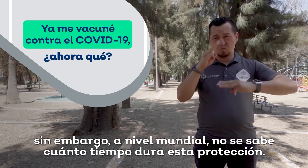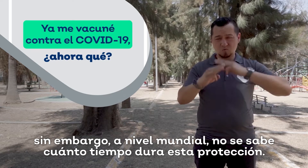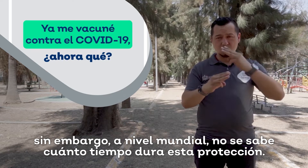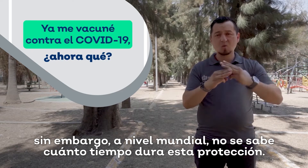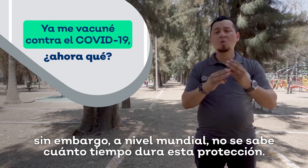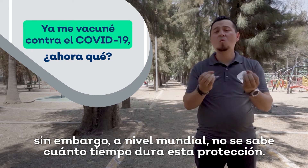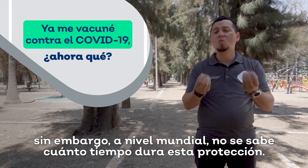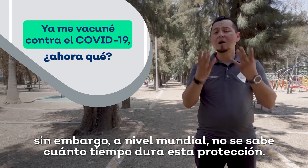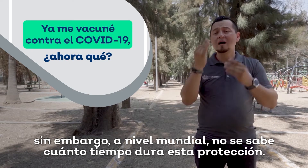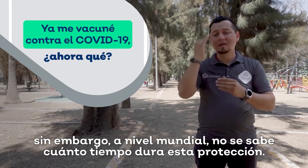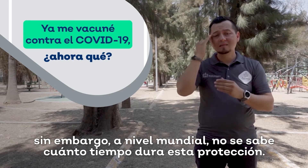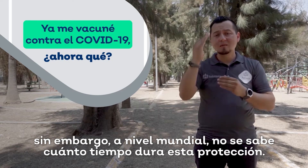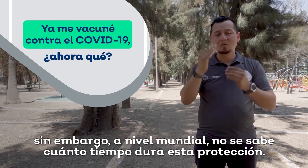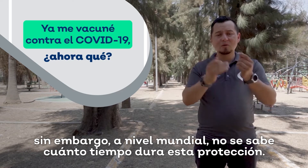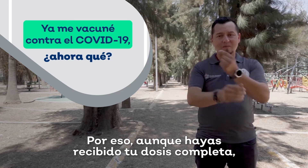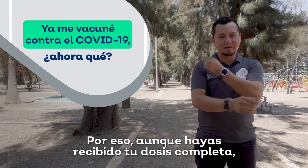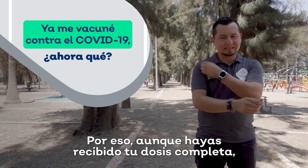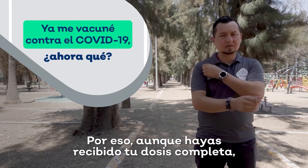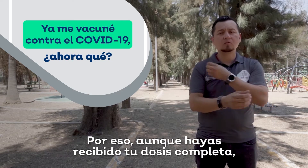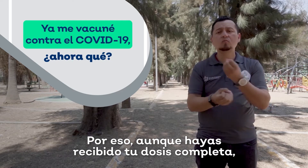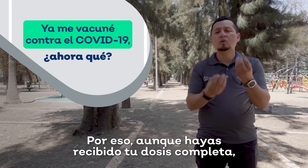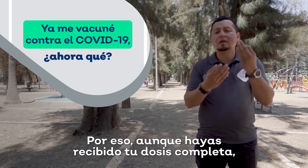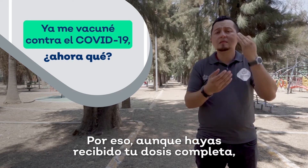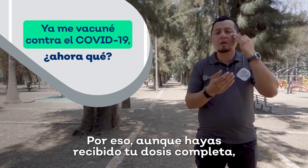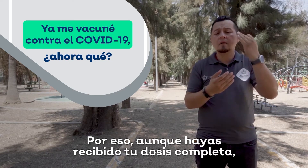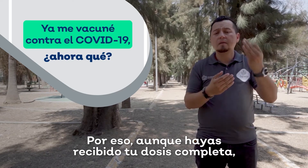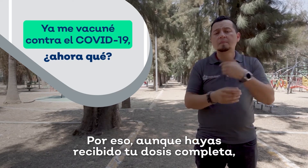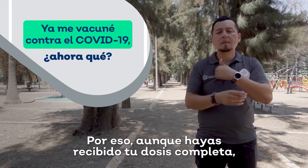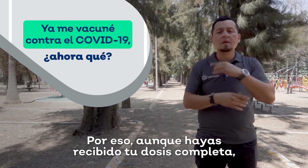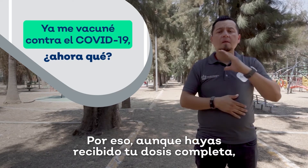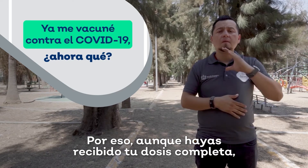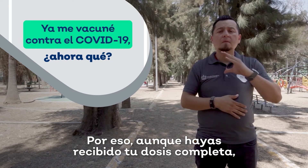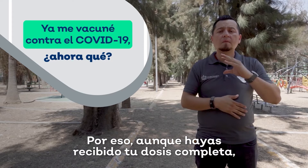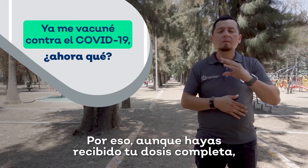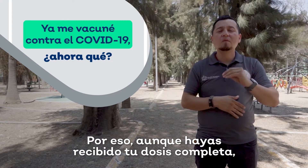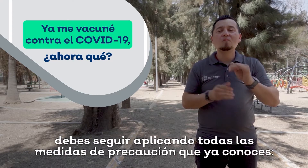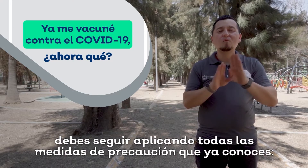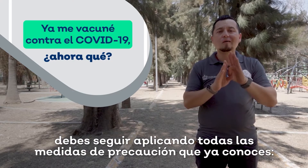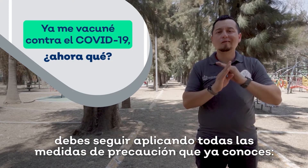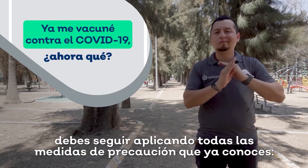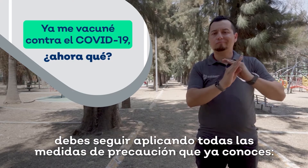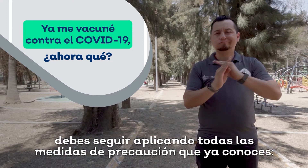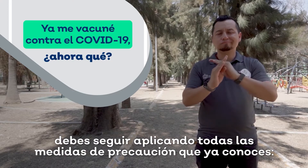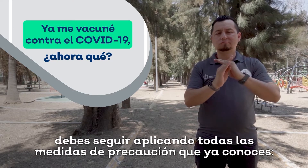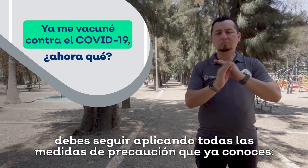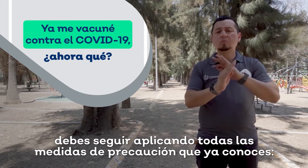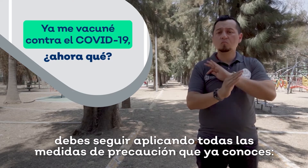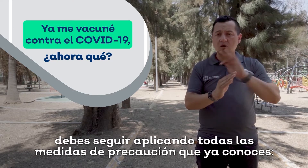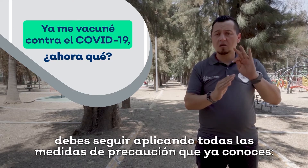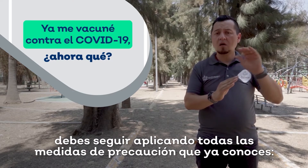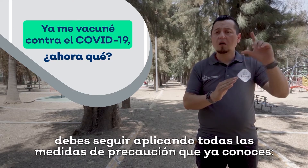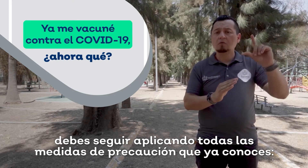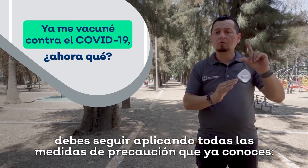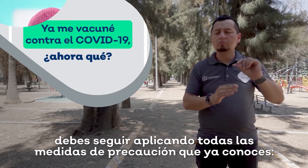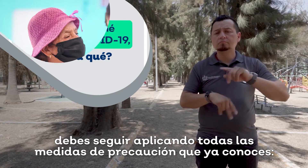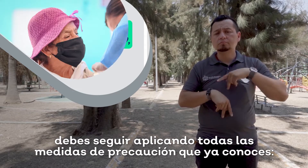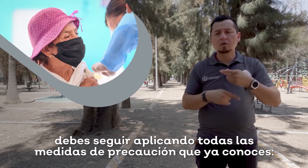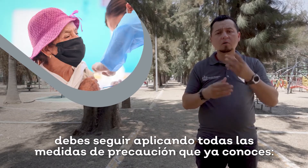cuánto tiempo dura esta protección. Por eso, aunque hayas recibido tu dosis completa, debes seguir aplicando todas las medidas de precaución que ya